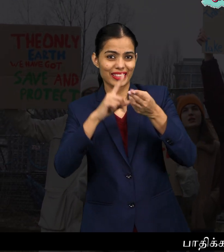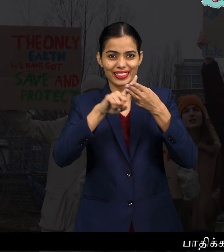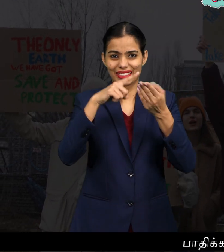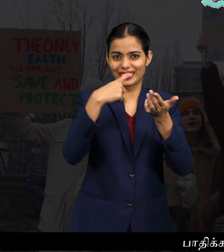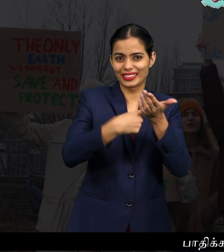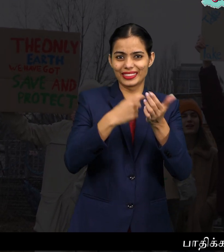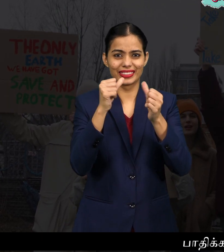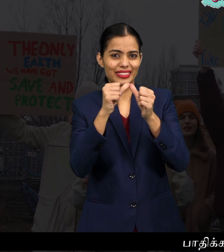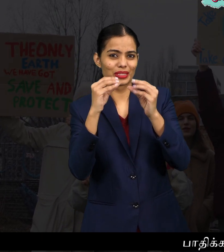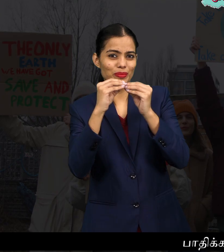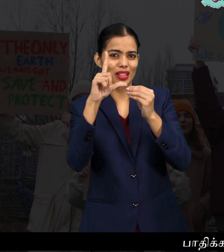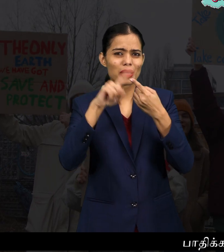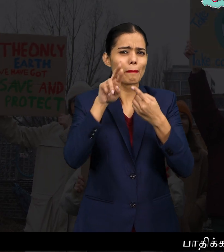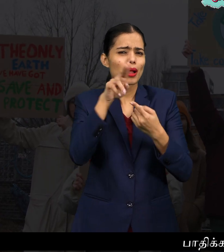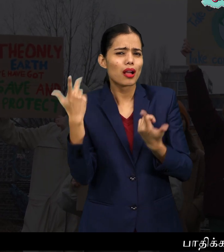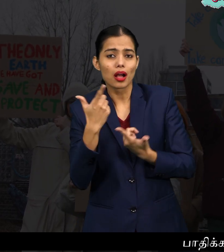பாதிக்கப்படக்கூடியவர்கள்: